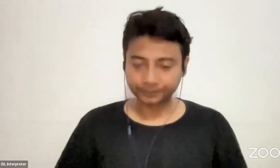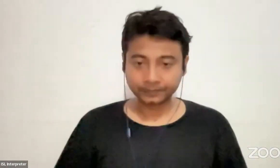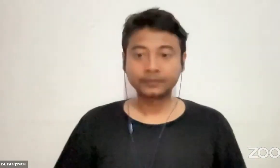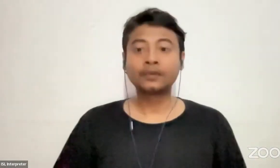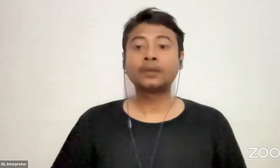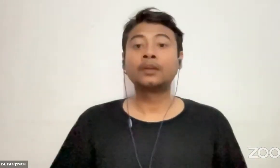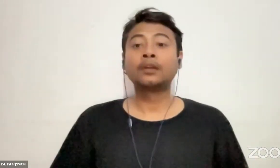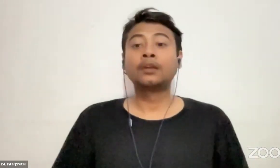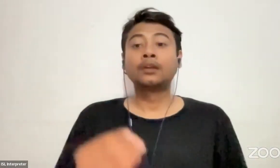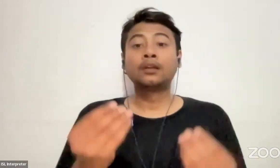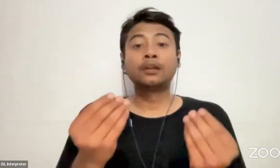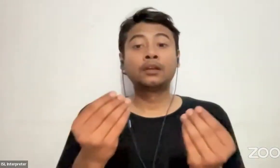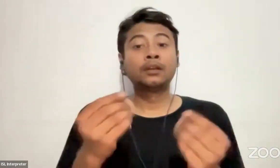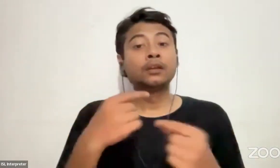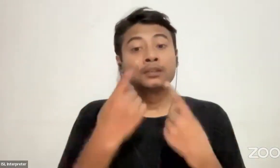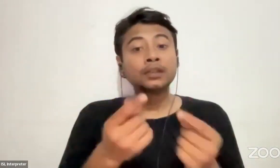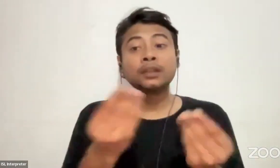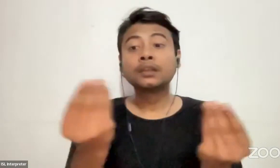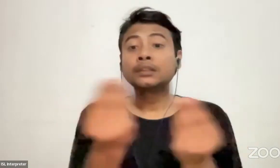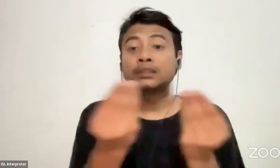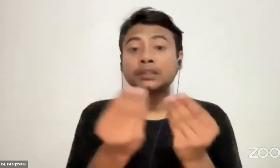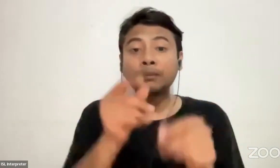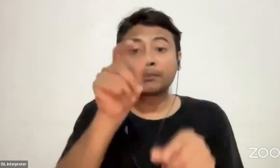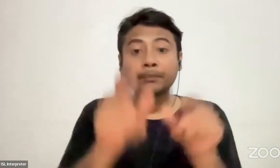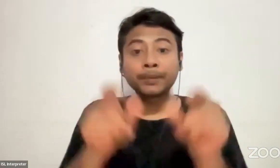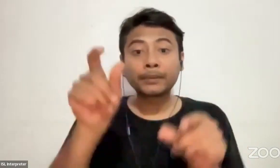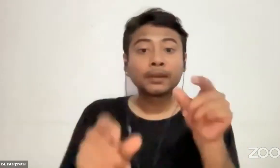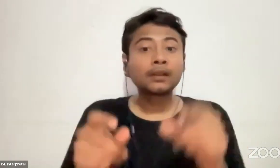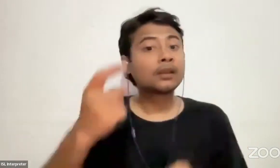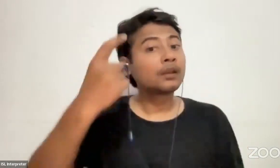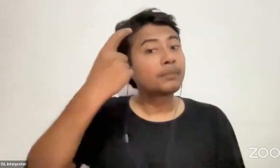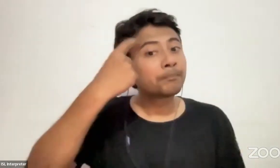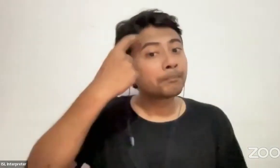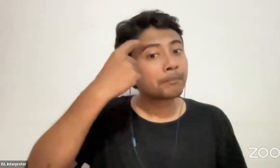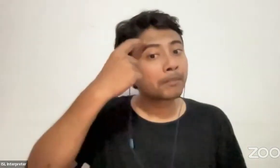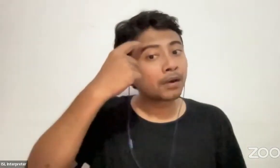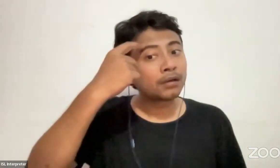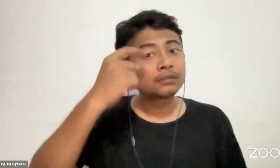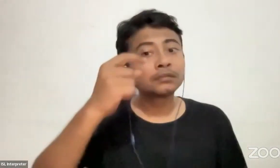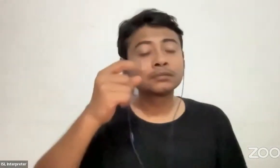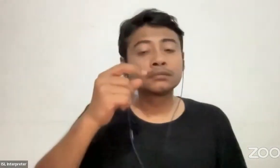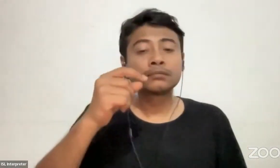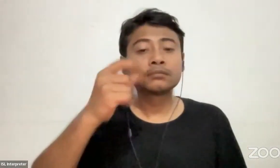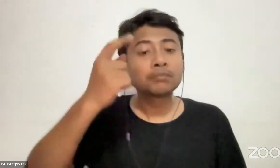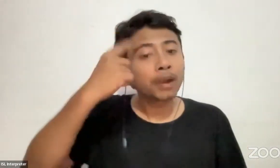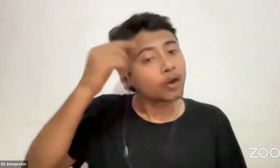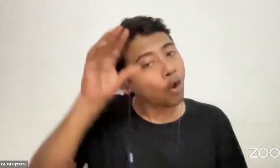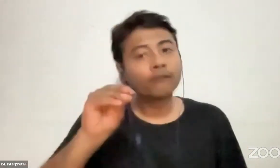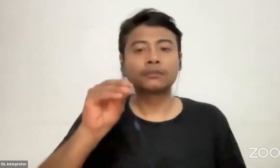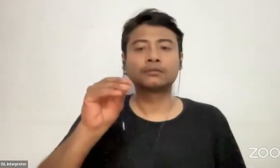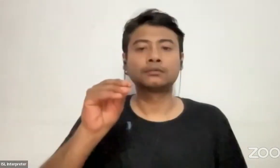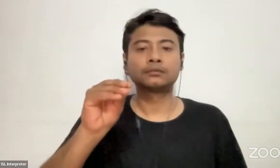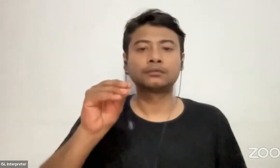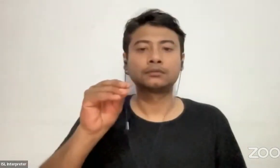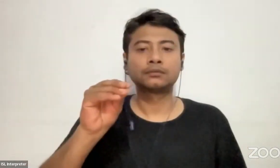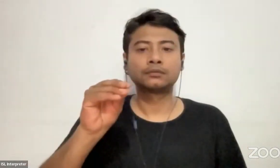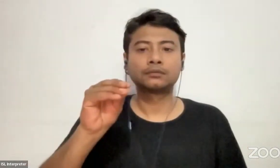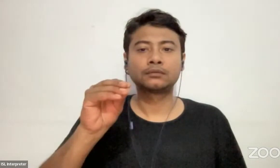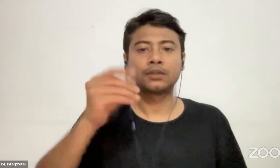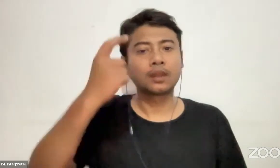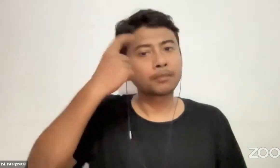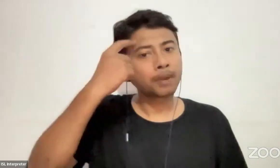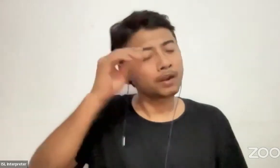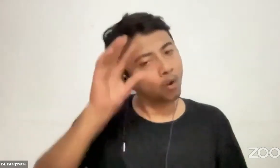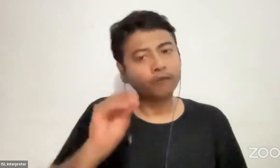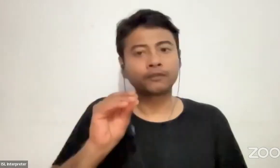मनुष्य मुझको ठीक से ना जानने के कारण, जिनकी बुद्धि कम है, वो क्या करते हैं, वो मुझे